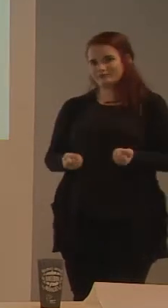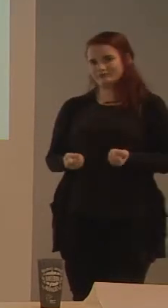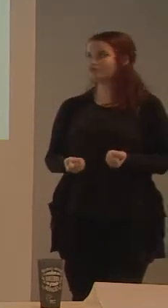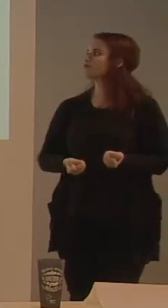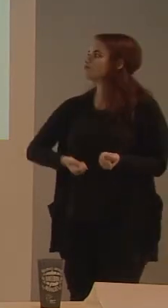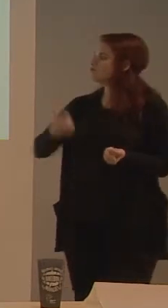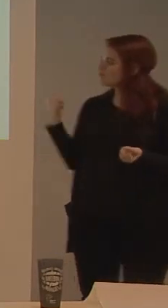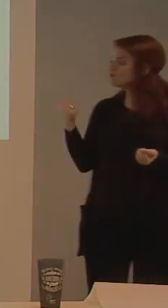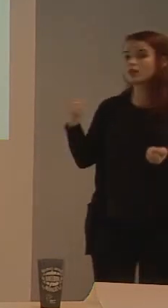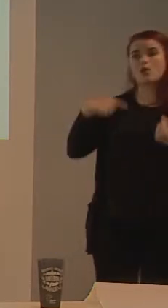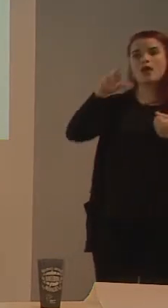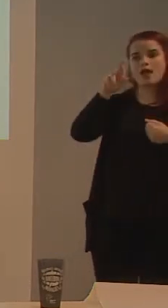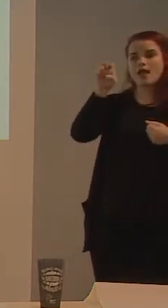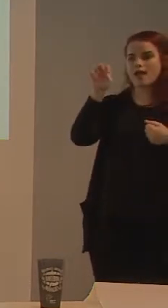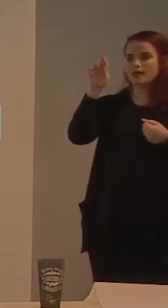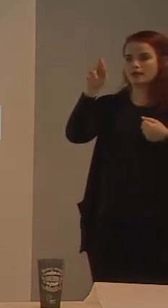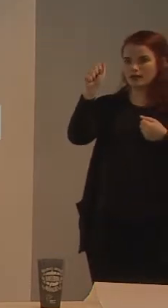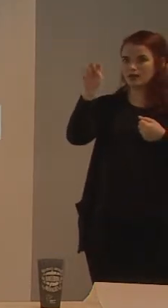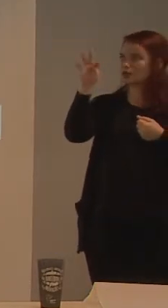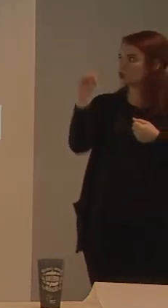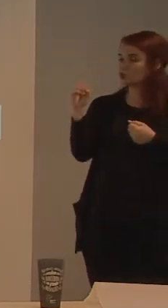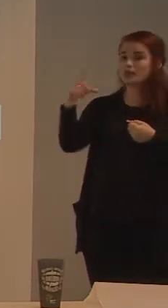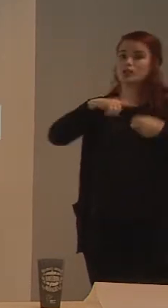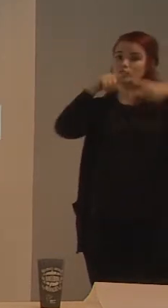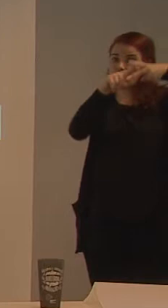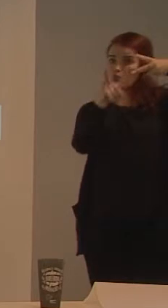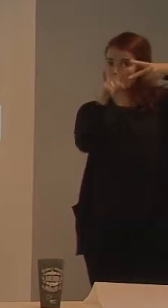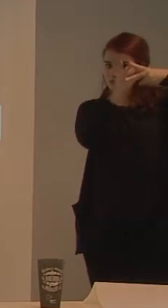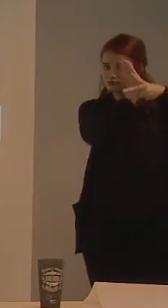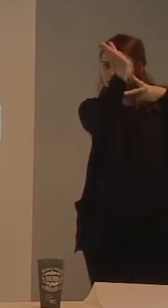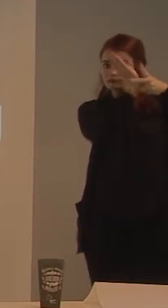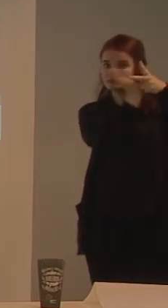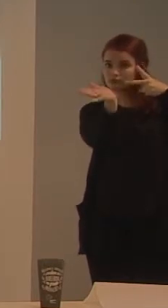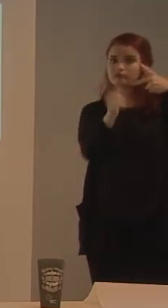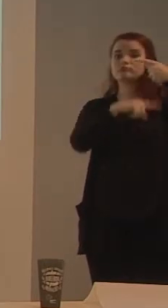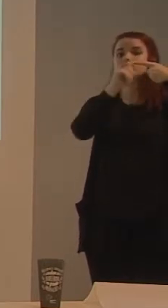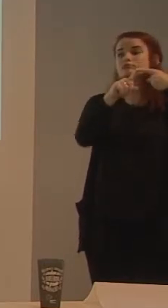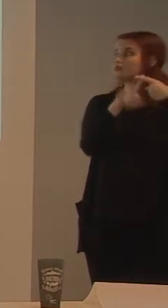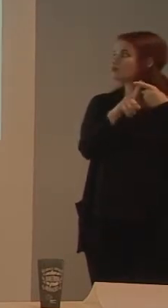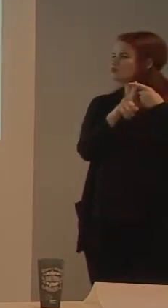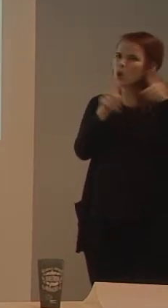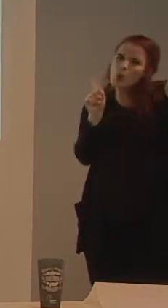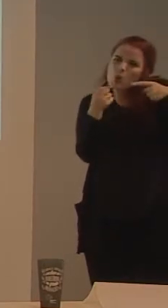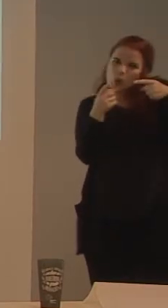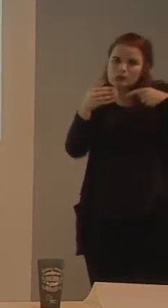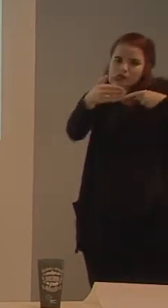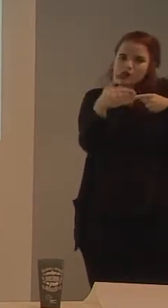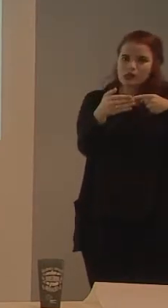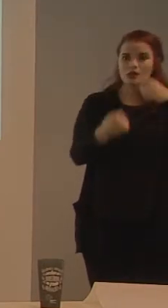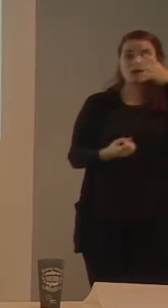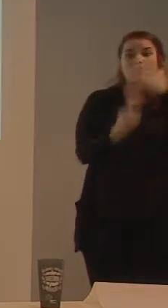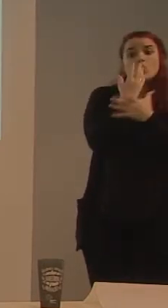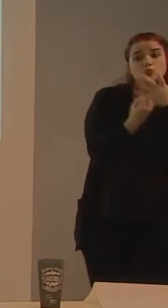a Retrato dividiu o seu plano de ação em dois horizontes. O primeiro, no curto prazo, a gente está produzindo